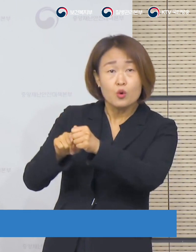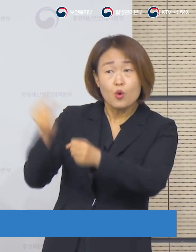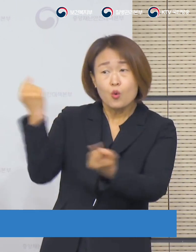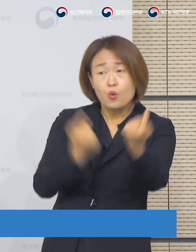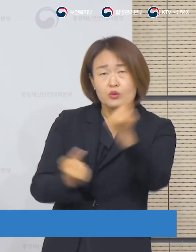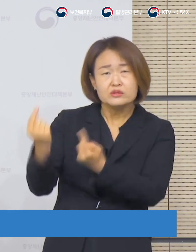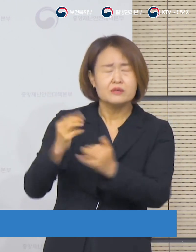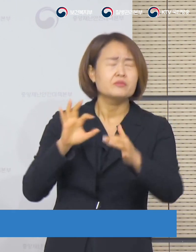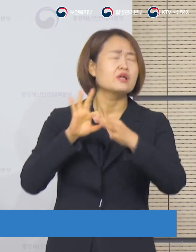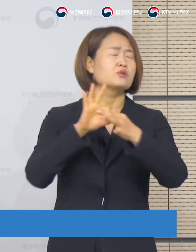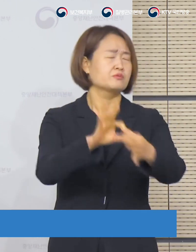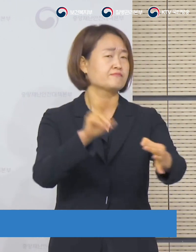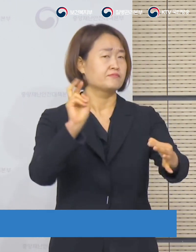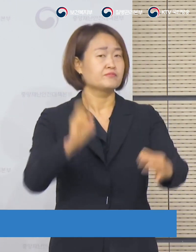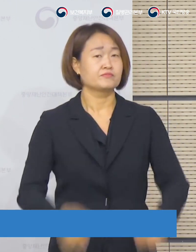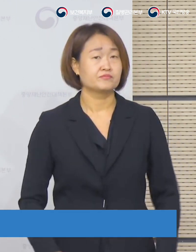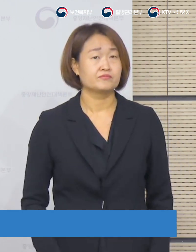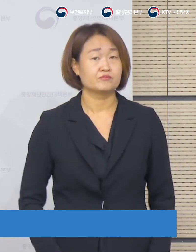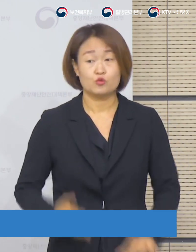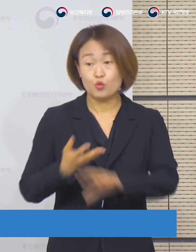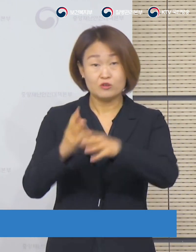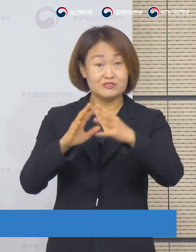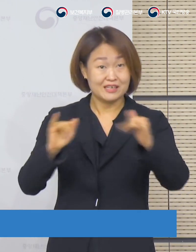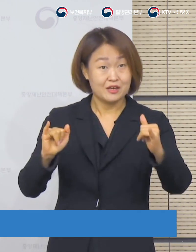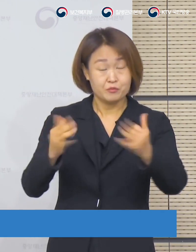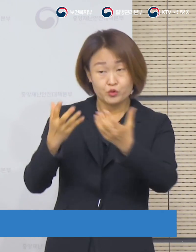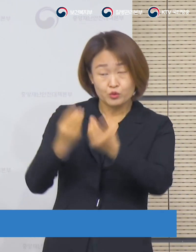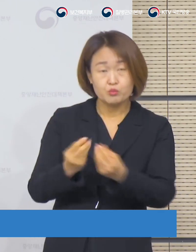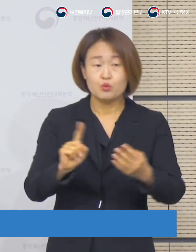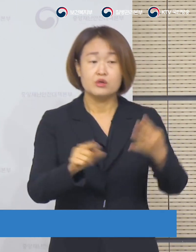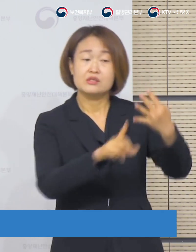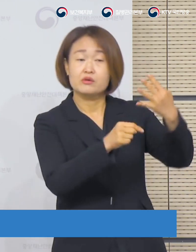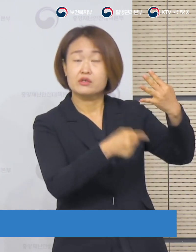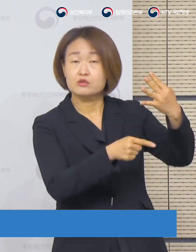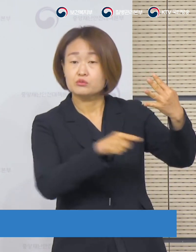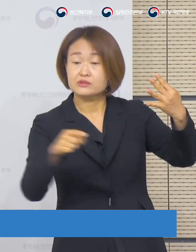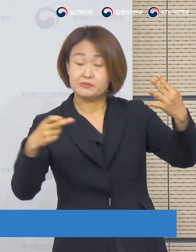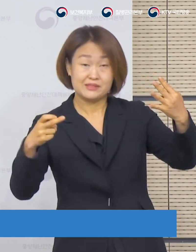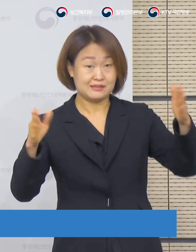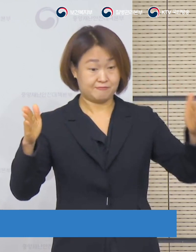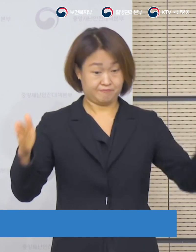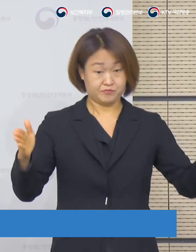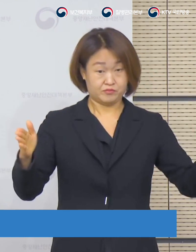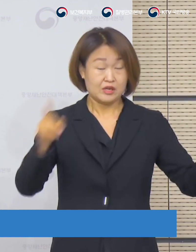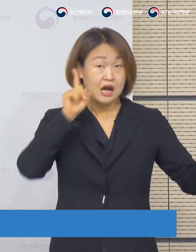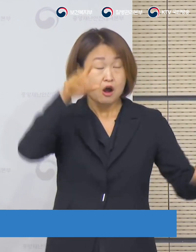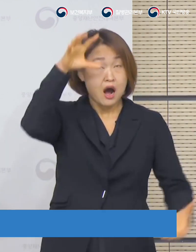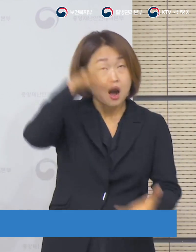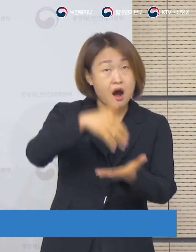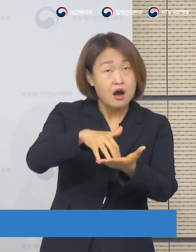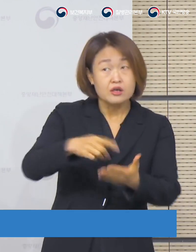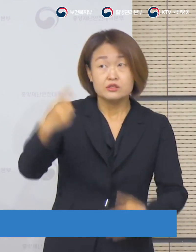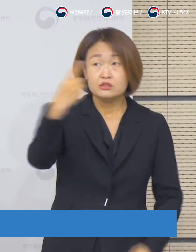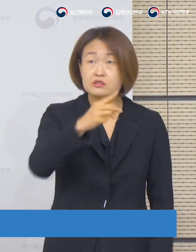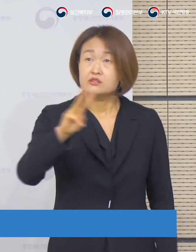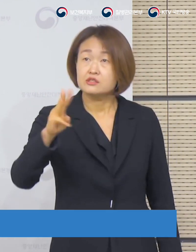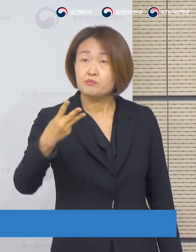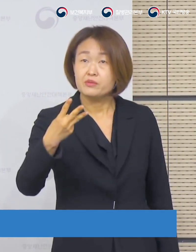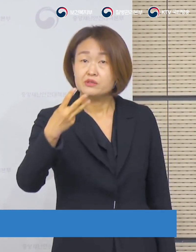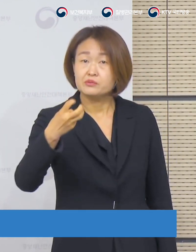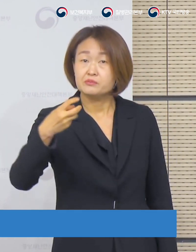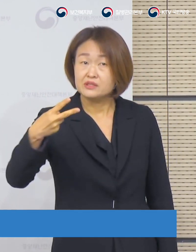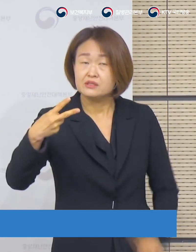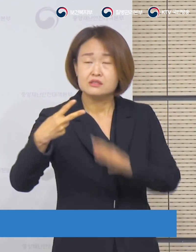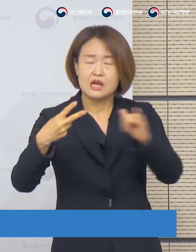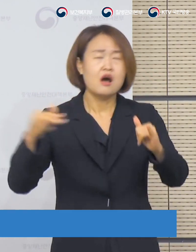보입니다. 외국인의 경우에는 4월 1일부터 12일까지 하루 평균